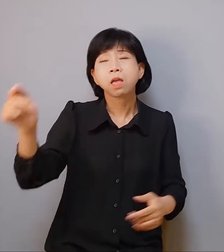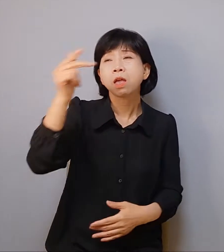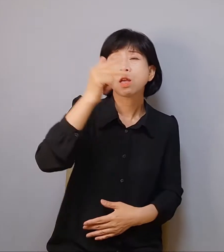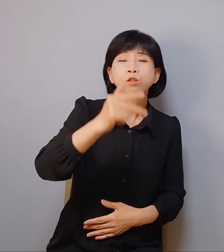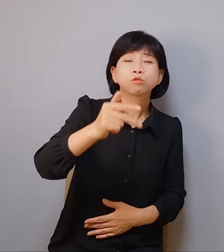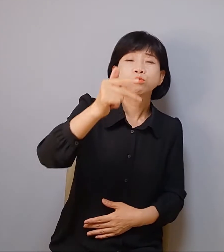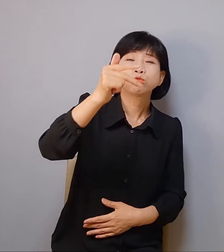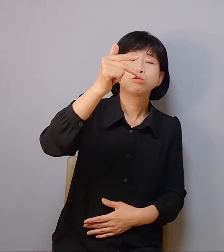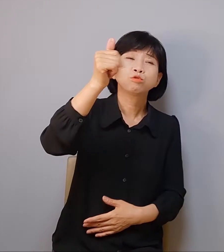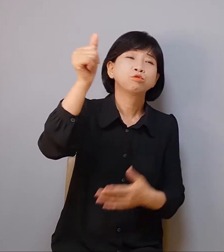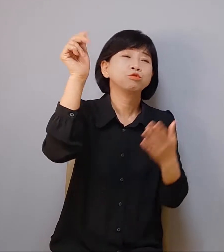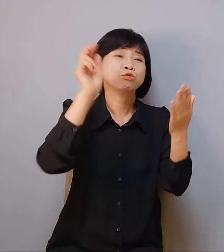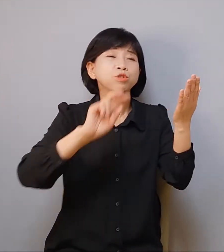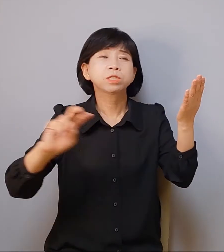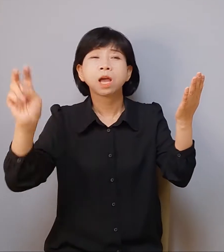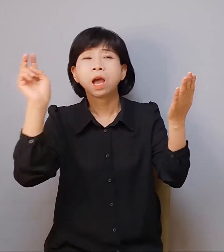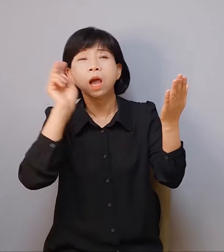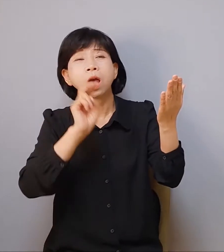만유의 주